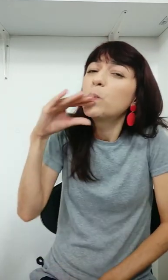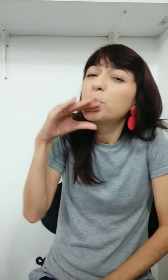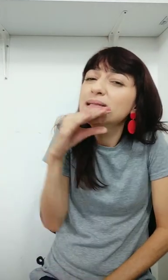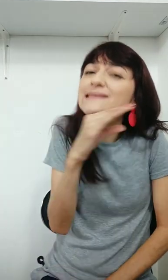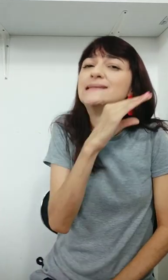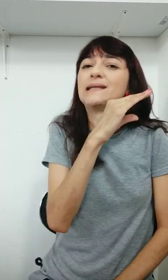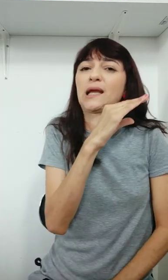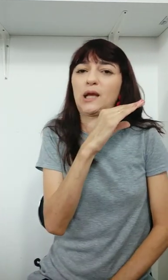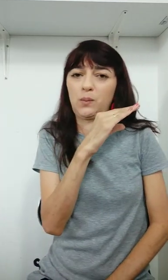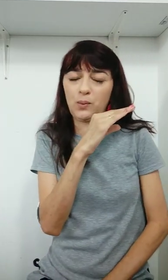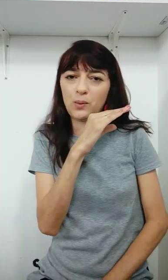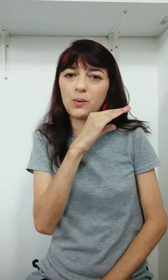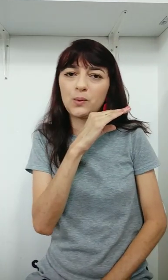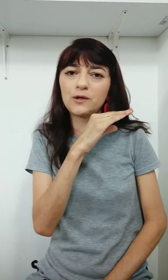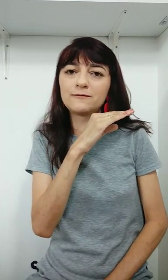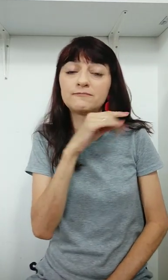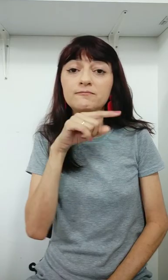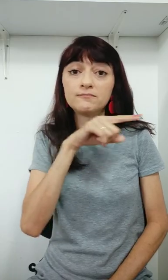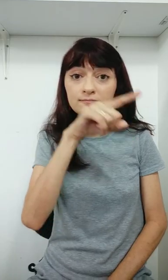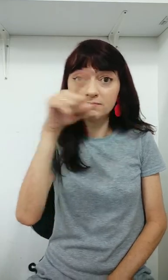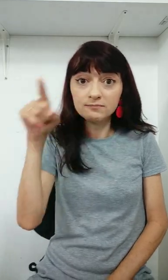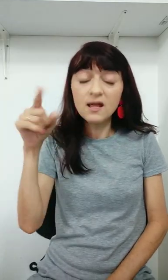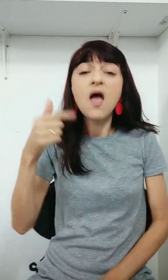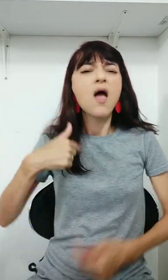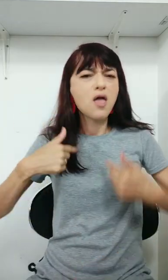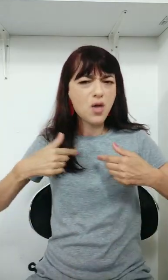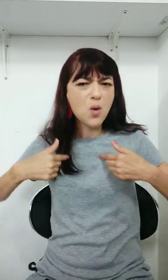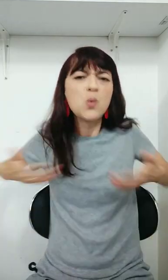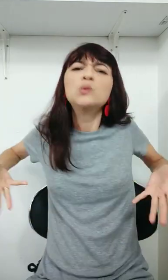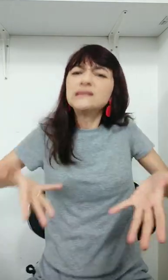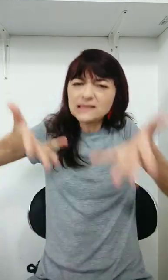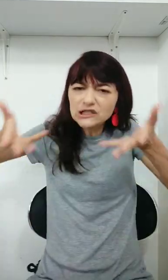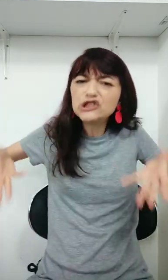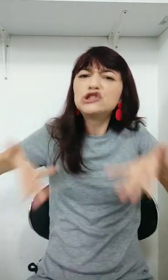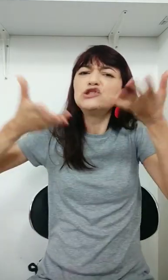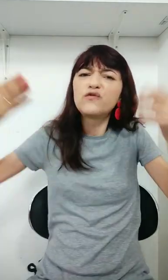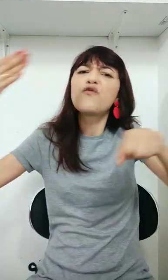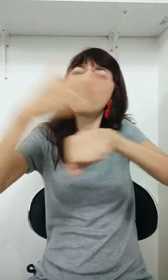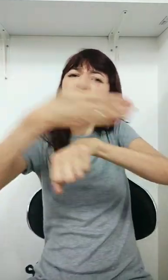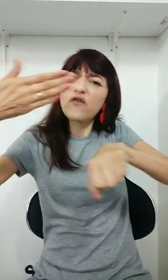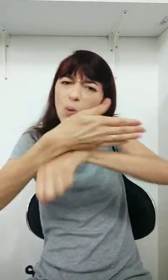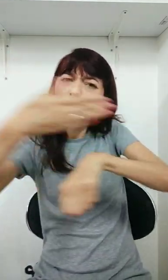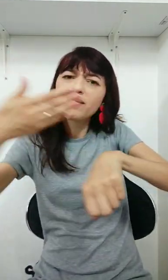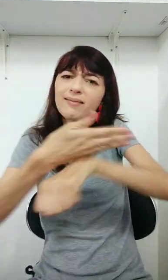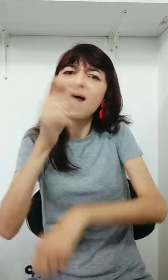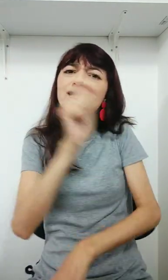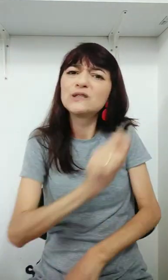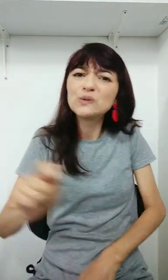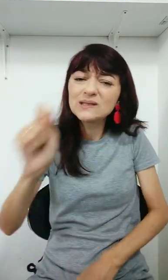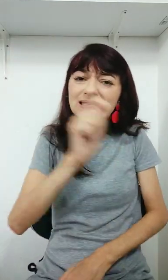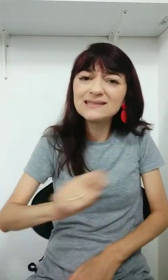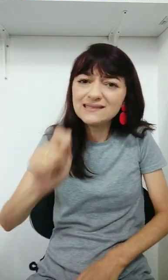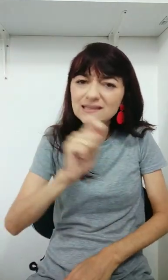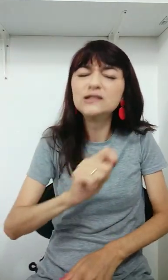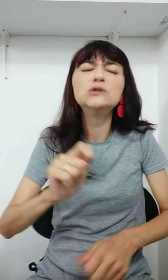aquele momento ali de tranquilidade, de bate-papo, de distração dele. Eu sempre incentivo a vocês a